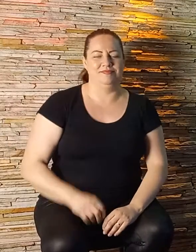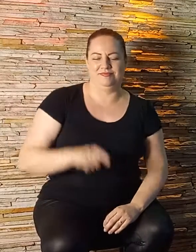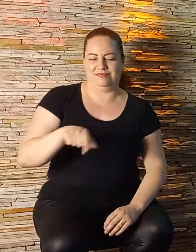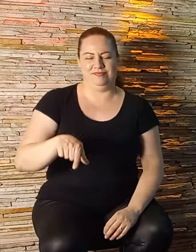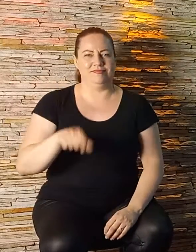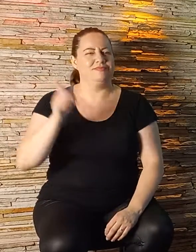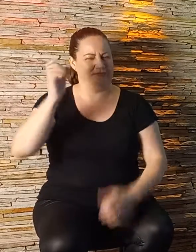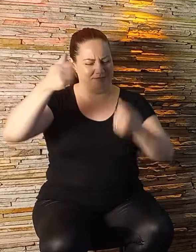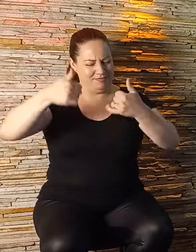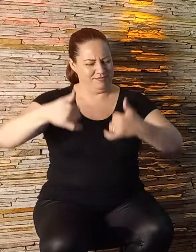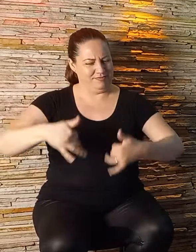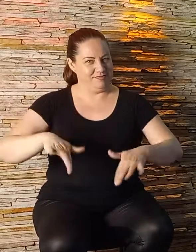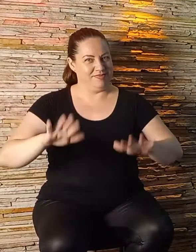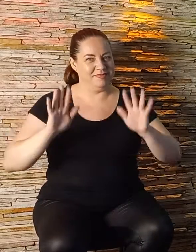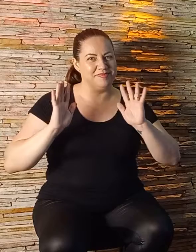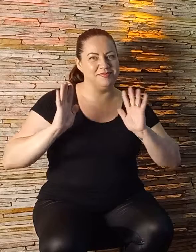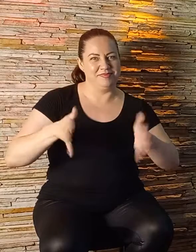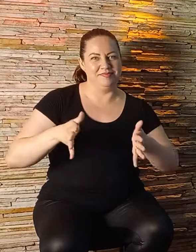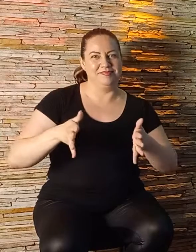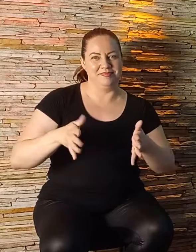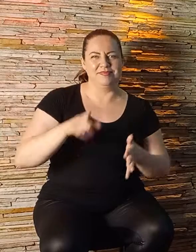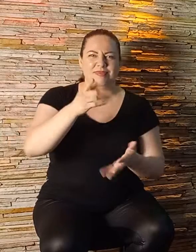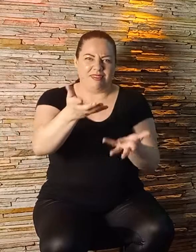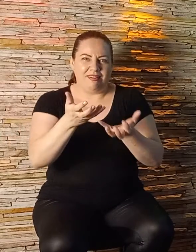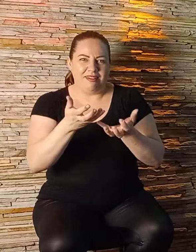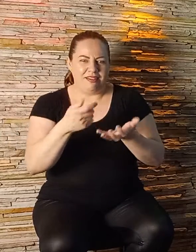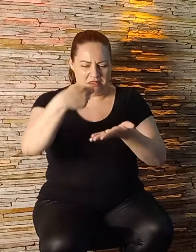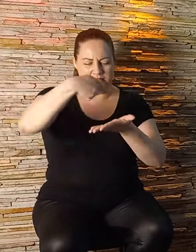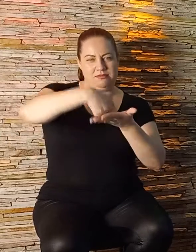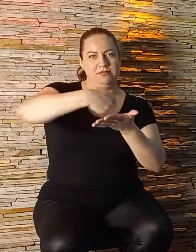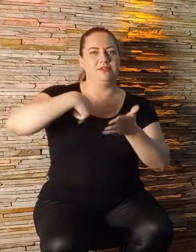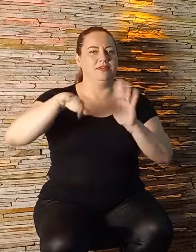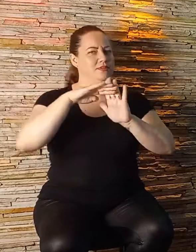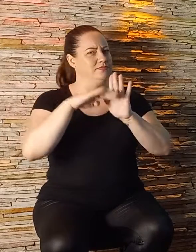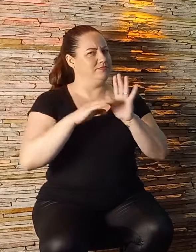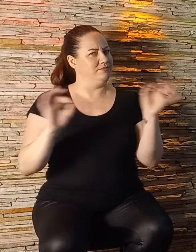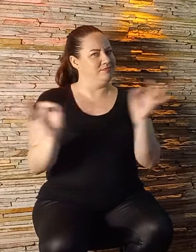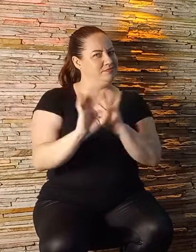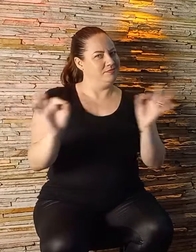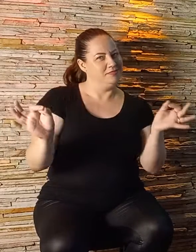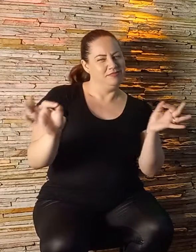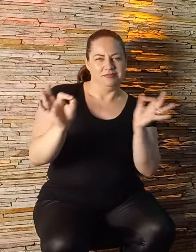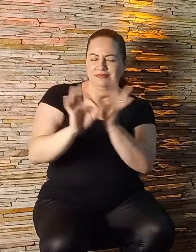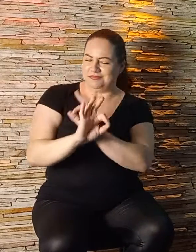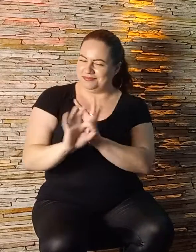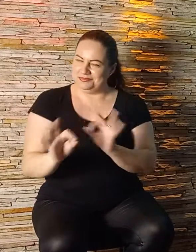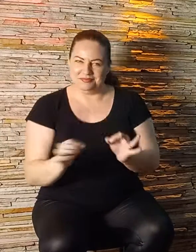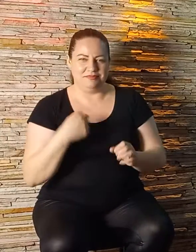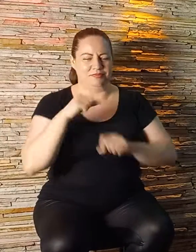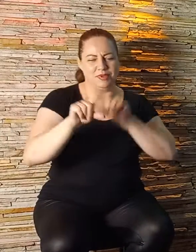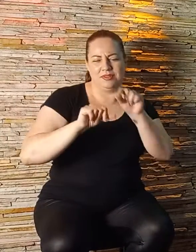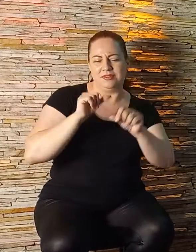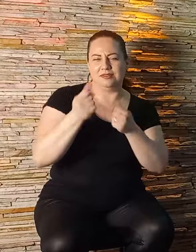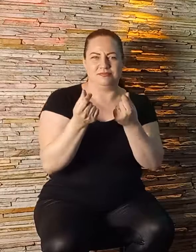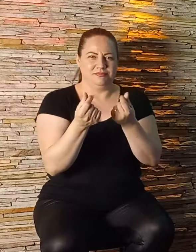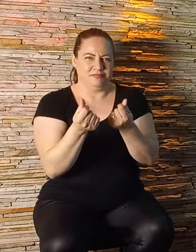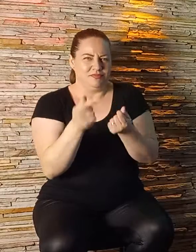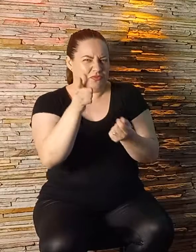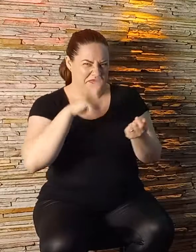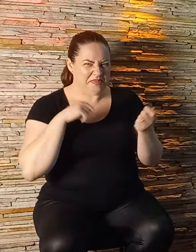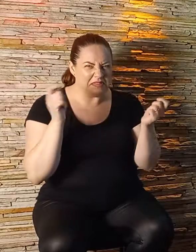está orvalhos casar disso sequer me paga ou não não lhes Rei prefiro